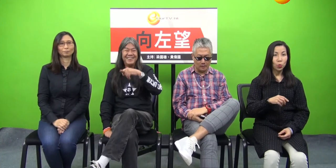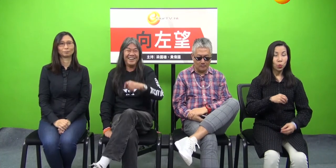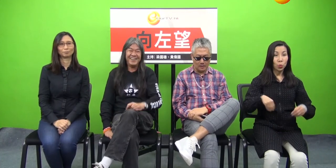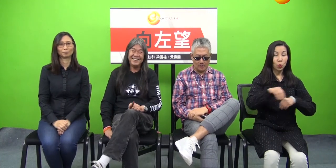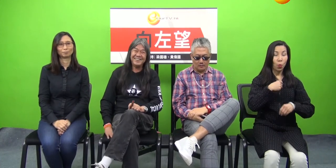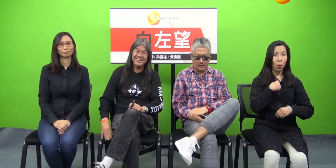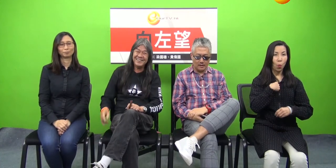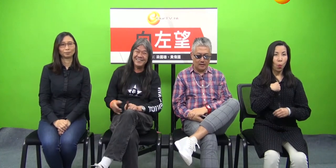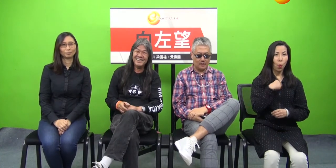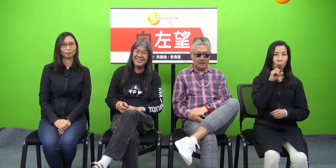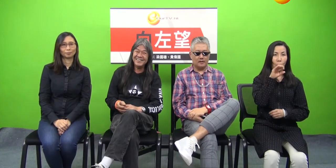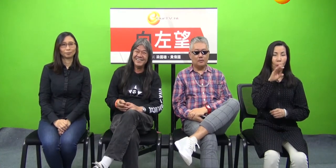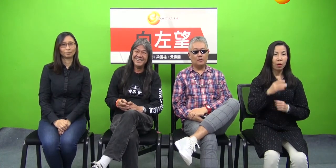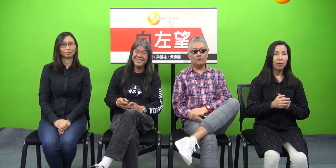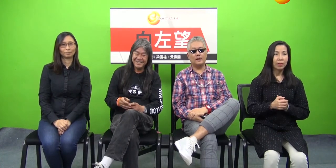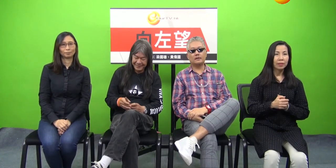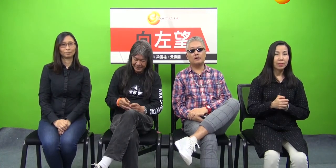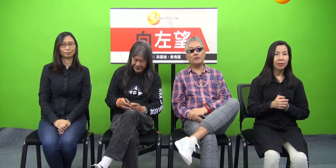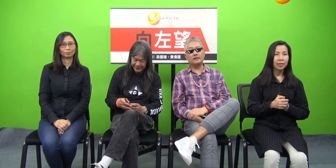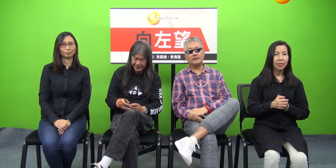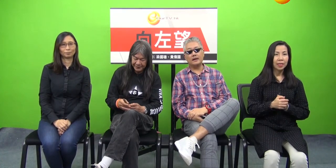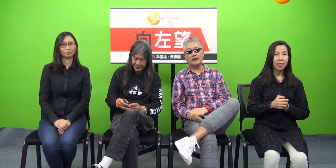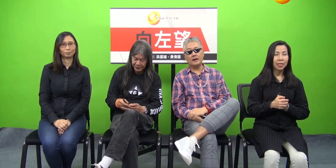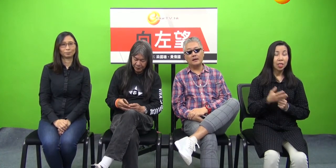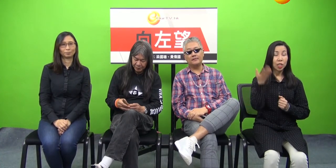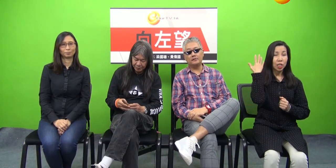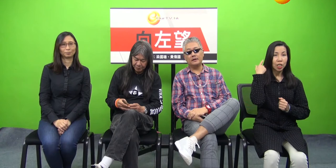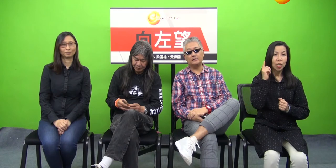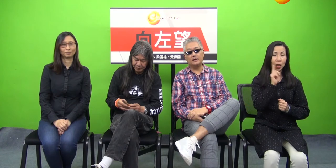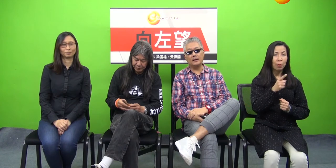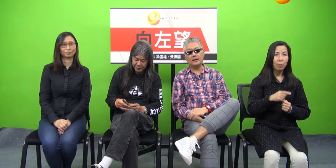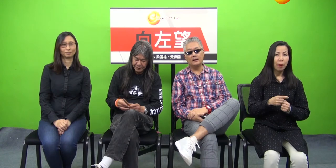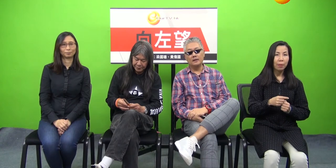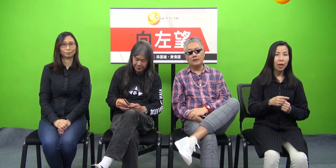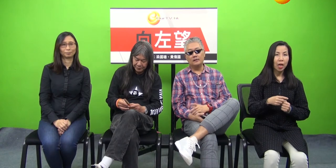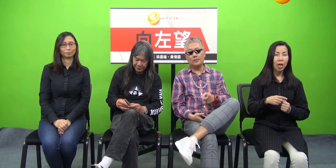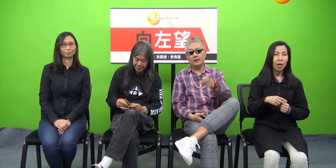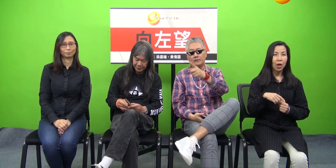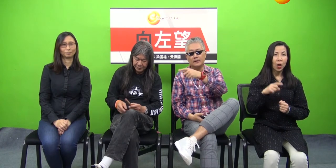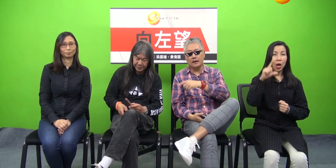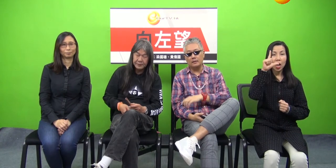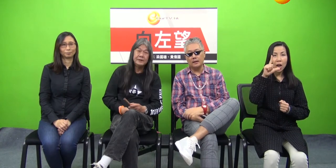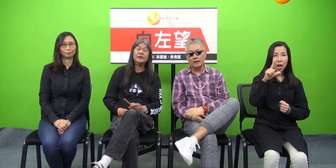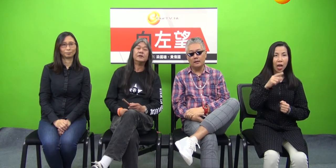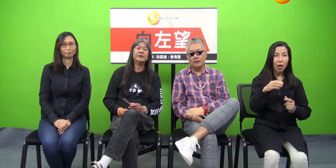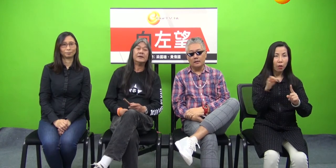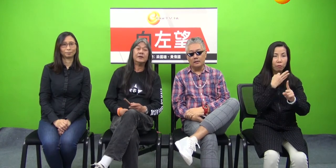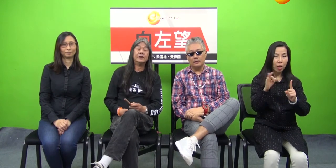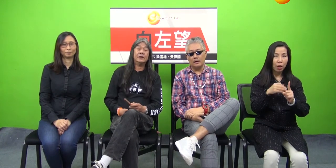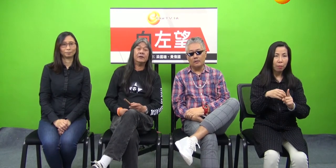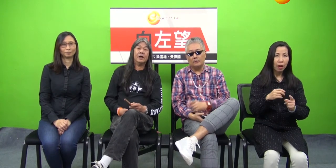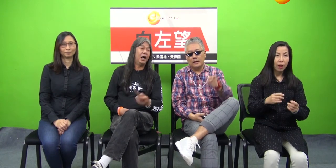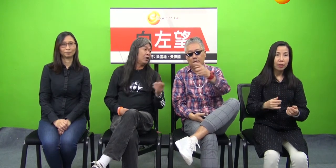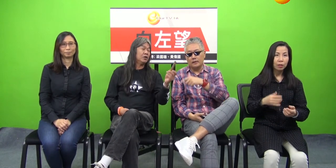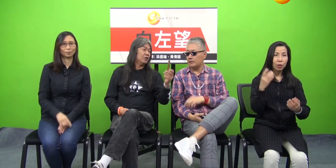讲。喂，其实有冇喂几个礼拜前咧，阿李飞上电视啊嘛，然之后逼啲学生睇啊嘛。然之後